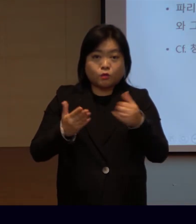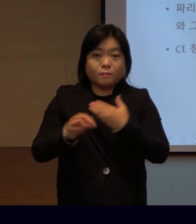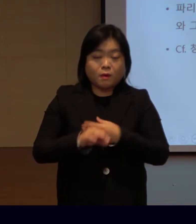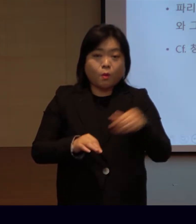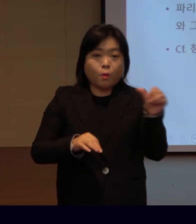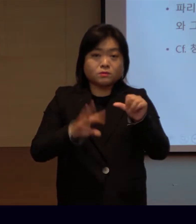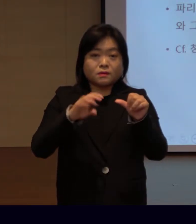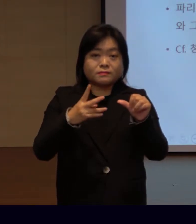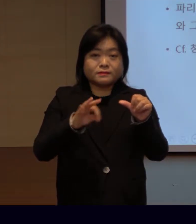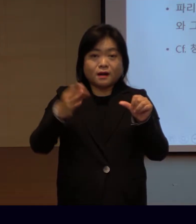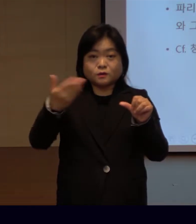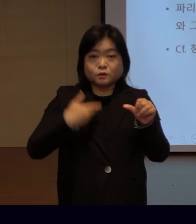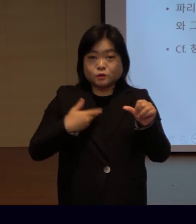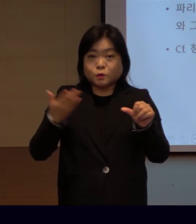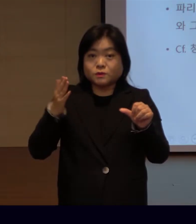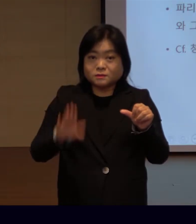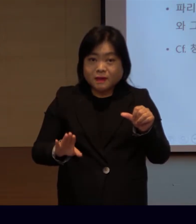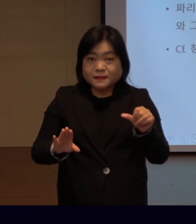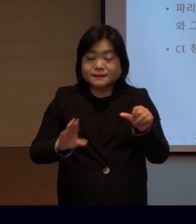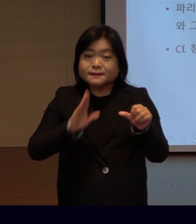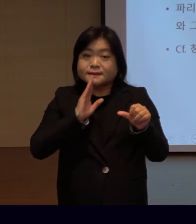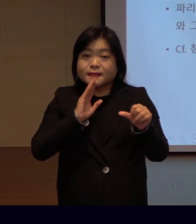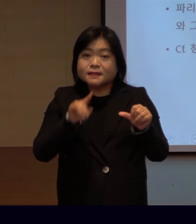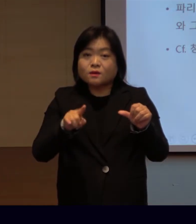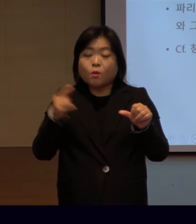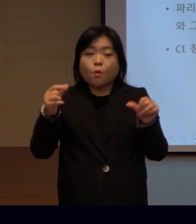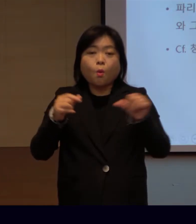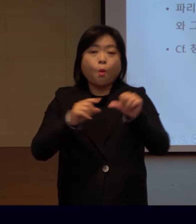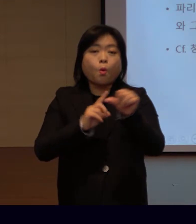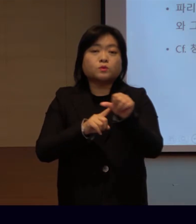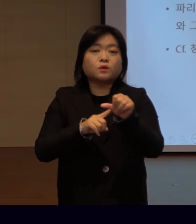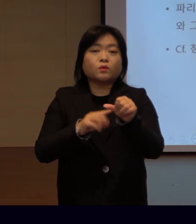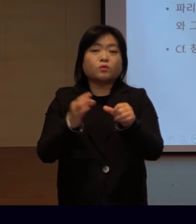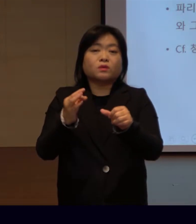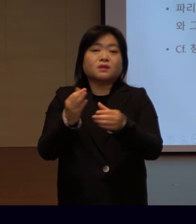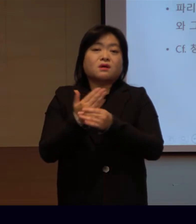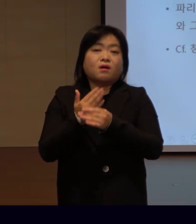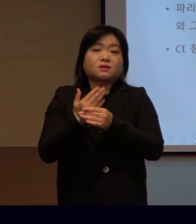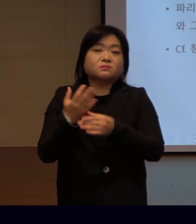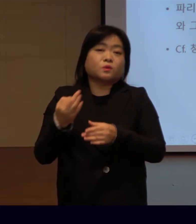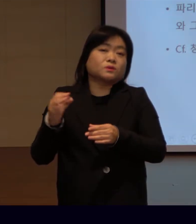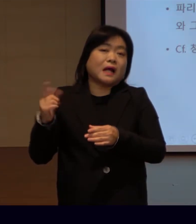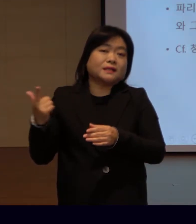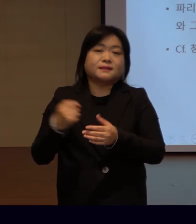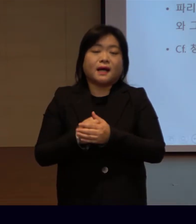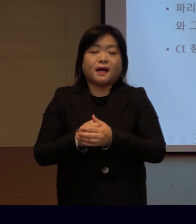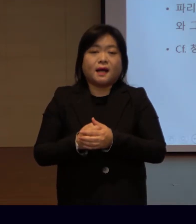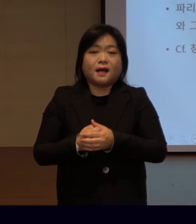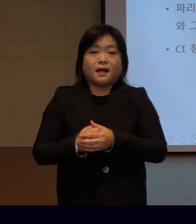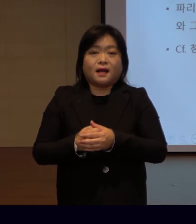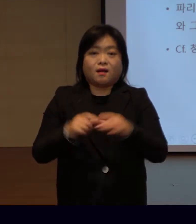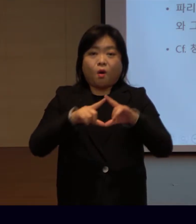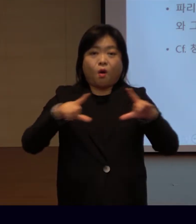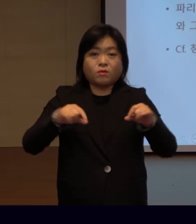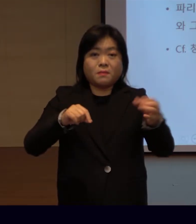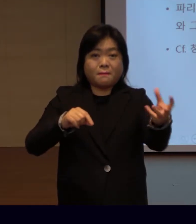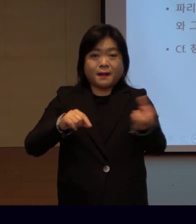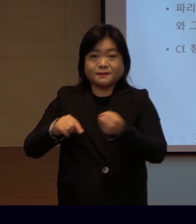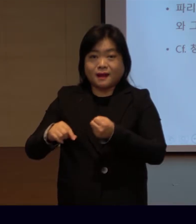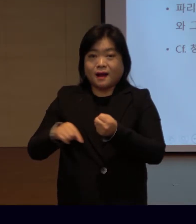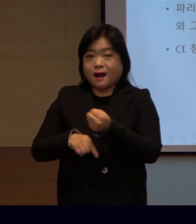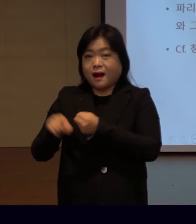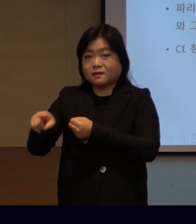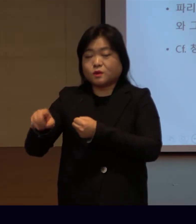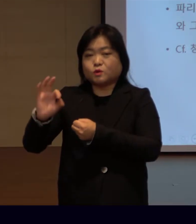5,000프랑을 저한테 줬지만 사실 그게 5,000프랑은 아니에요. 이거를 내가 가서 돈으로 바꿔야 되는